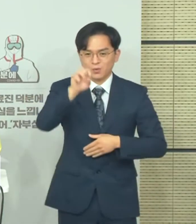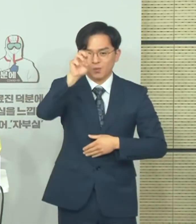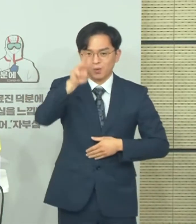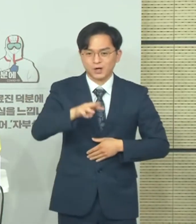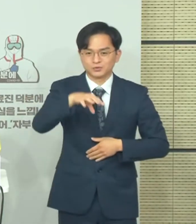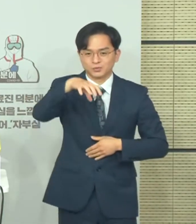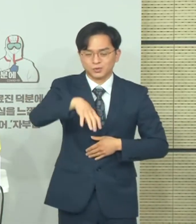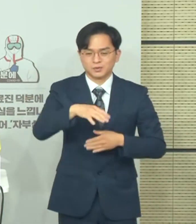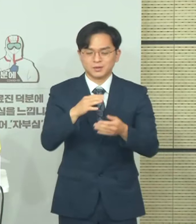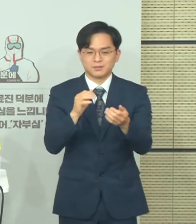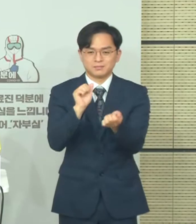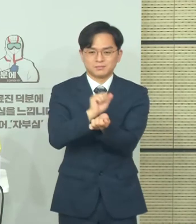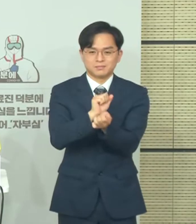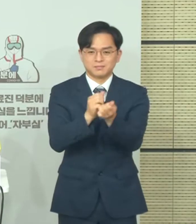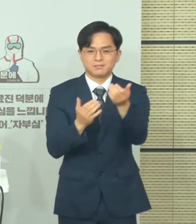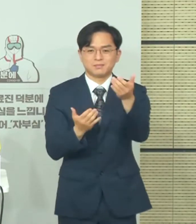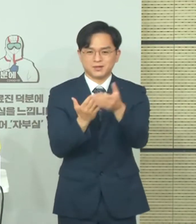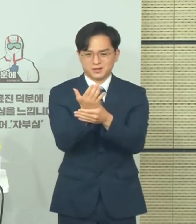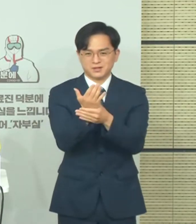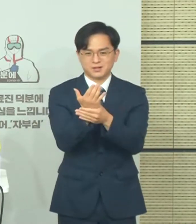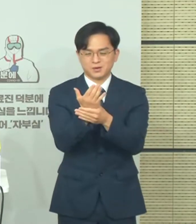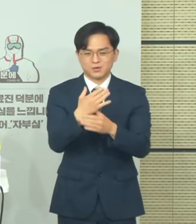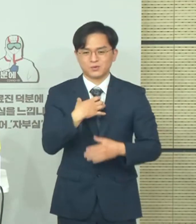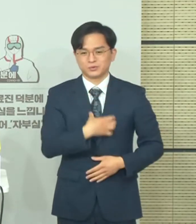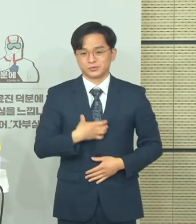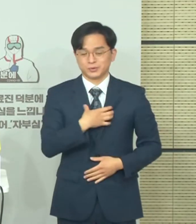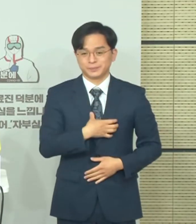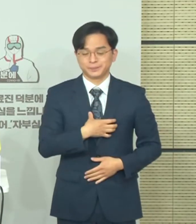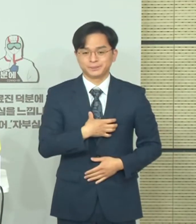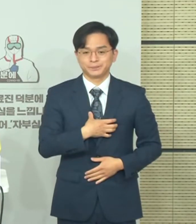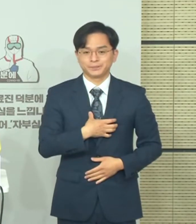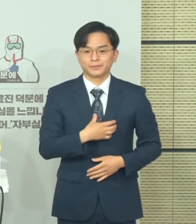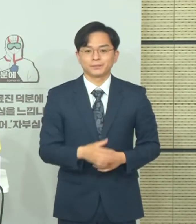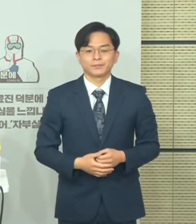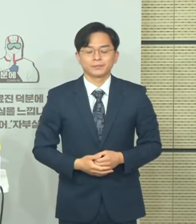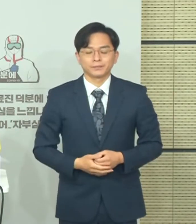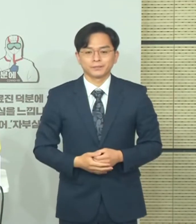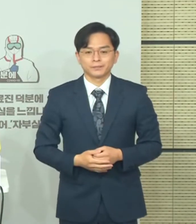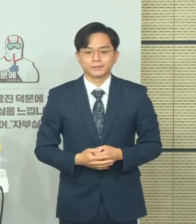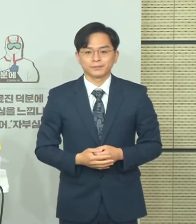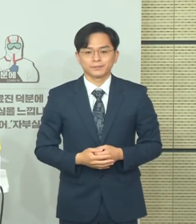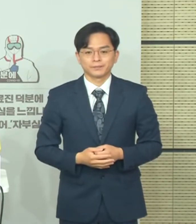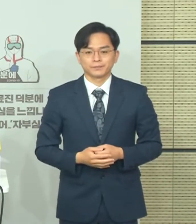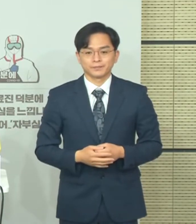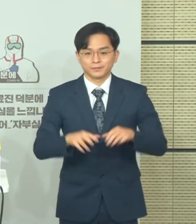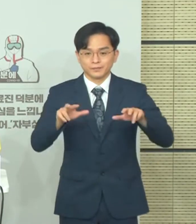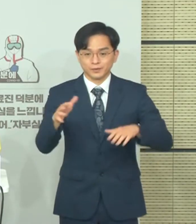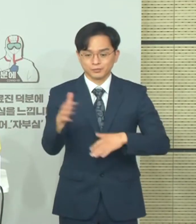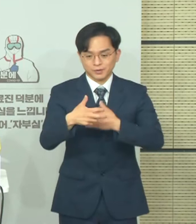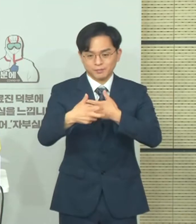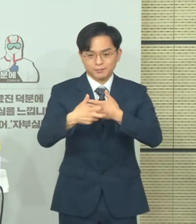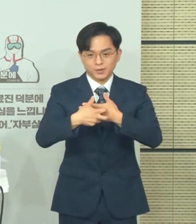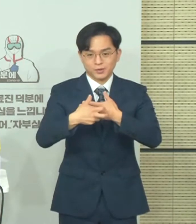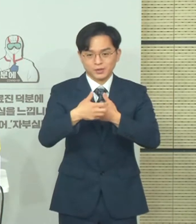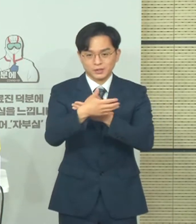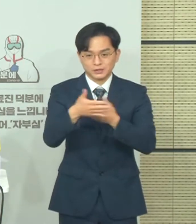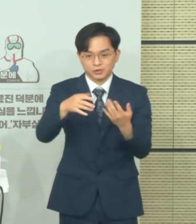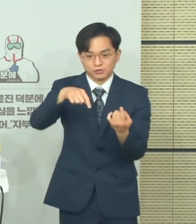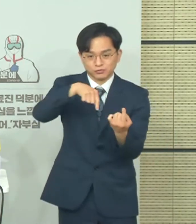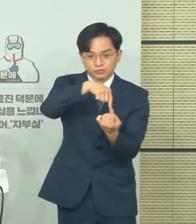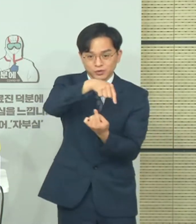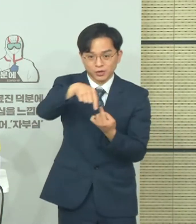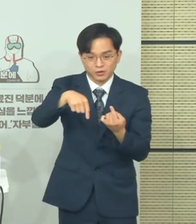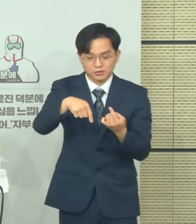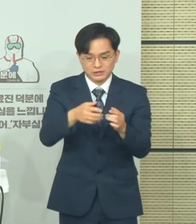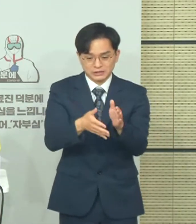치료 자원의 효율적 활용을 위해 시도 행정구역을 넘어선 권역 될 박력 체계 구축이